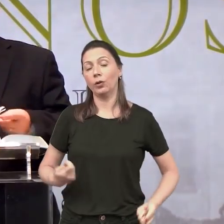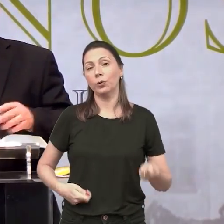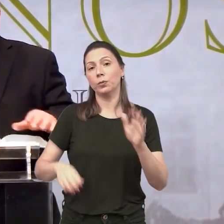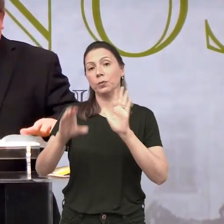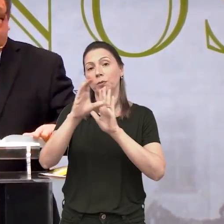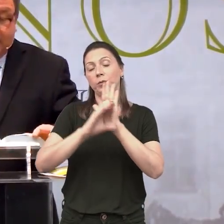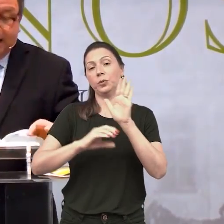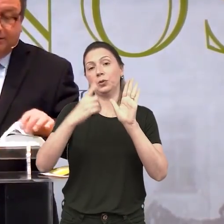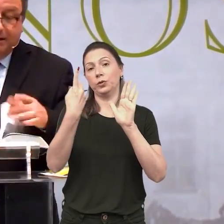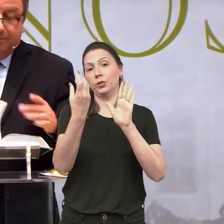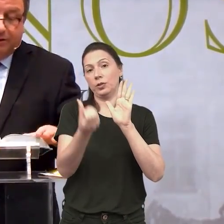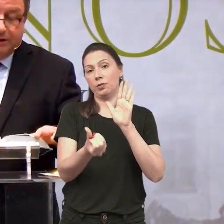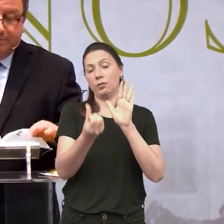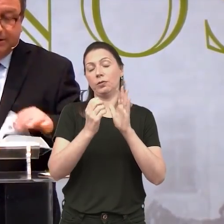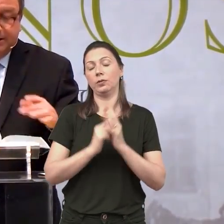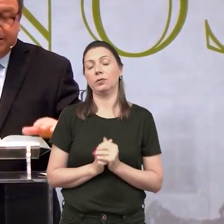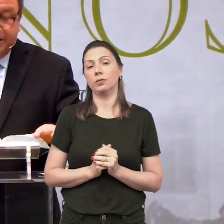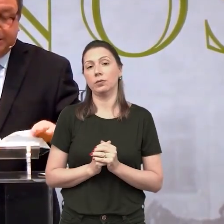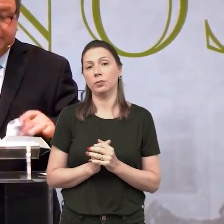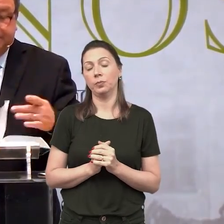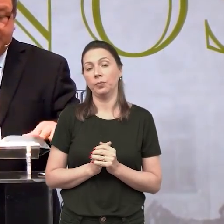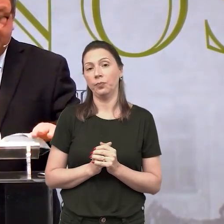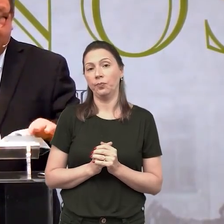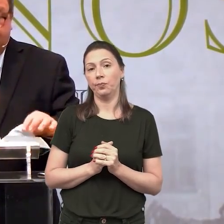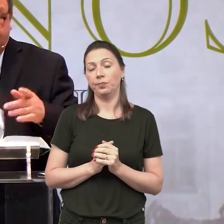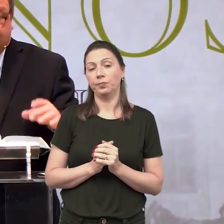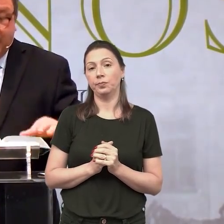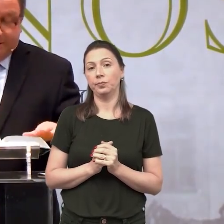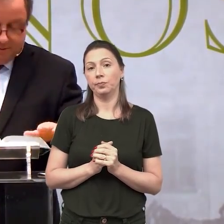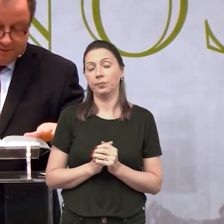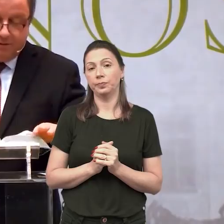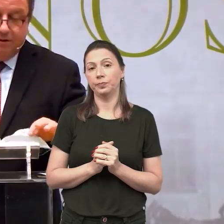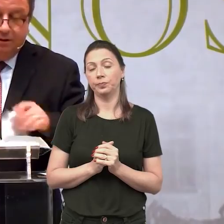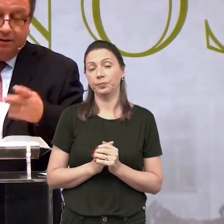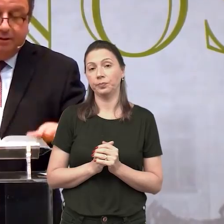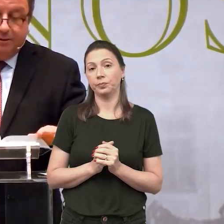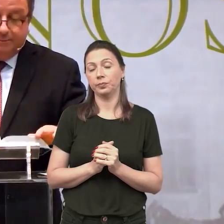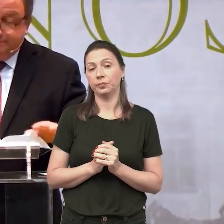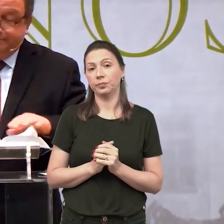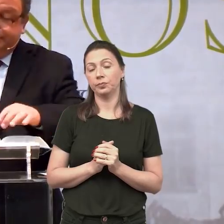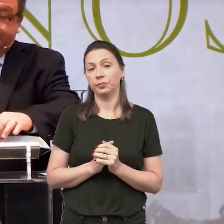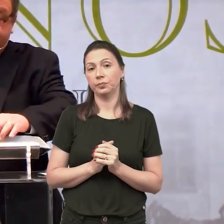16. Atos dos Apóstolos, capítulo 16. Volta lá.